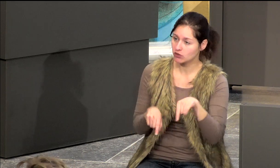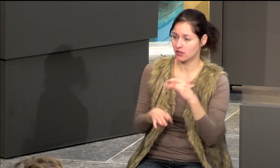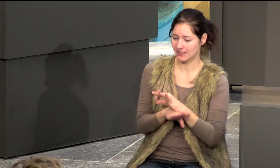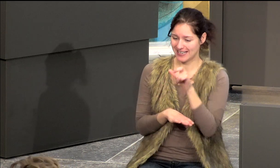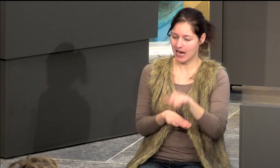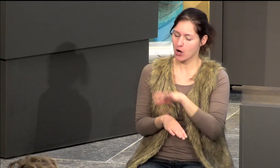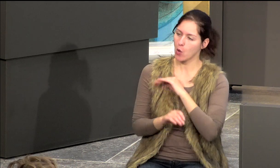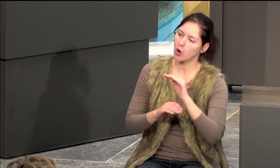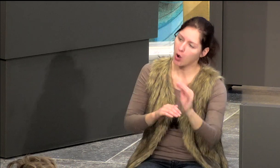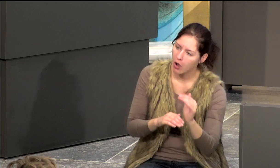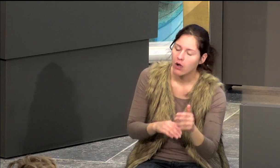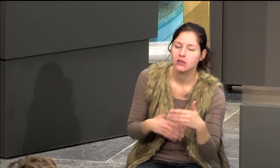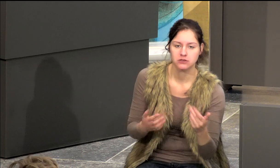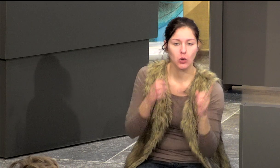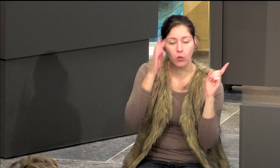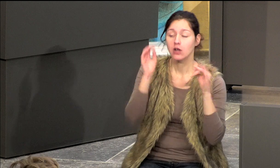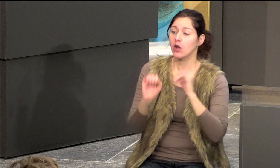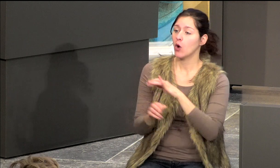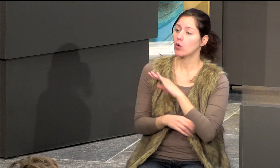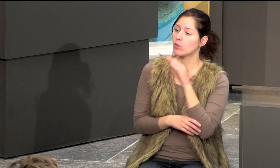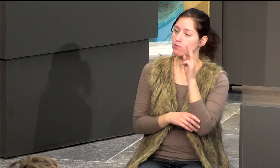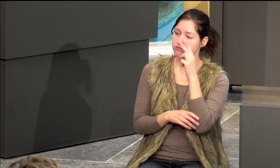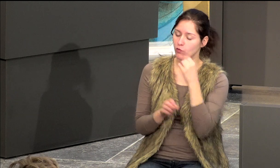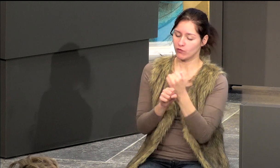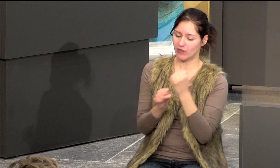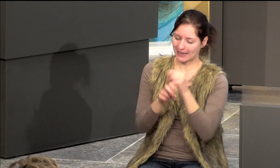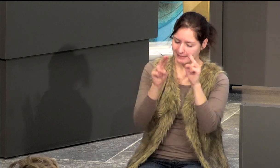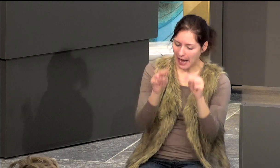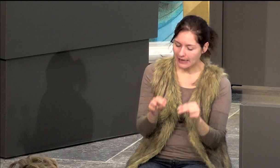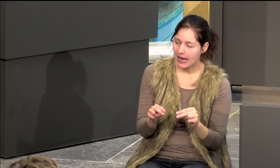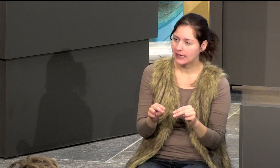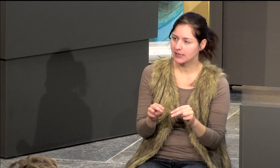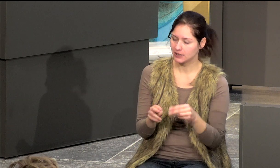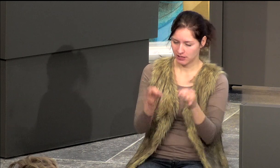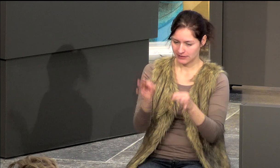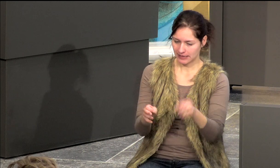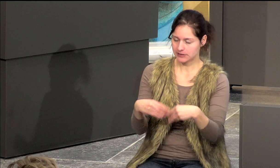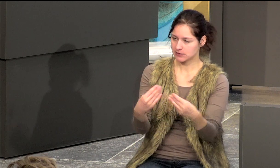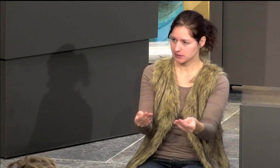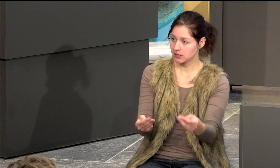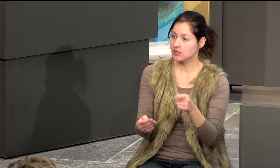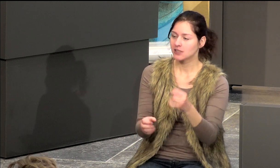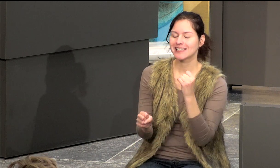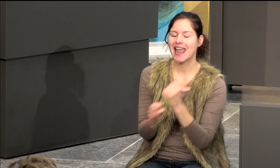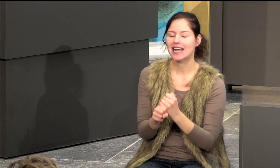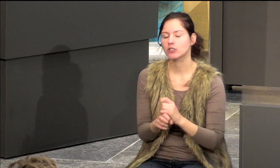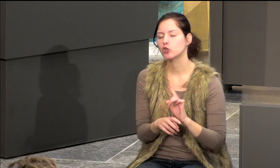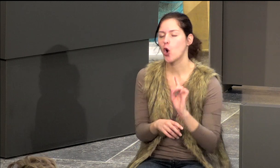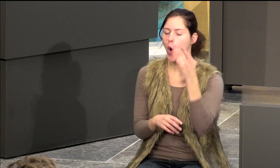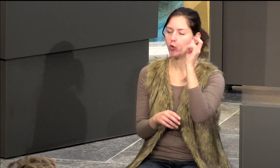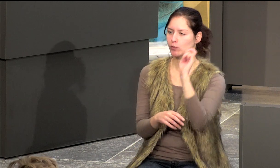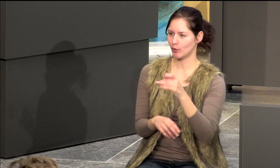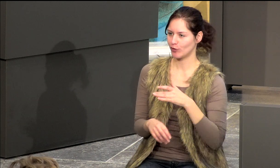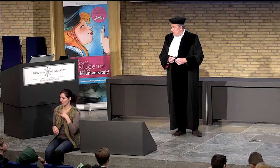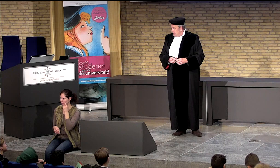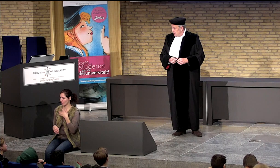aanwezig. Ze kijken proefwerken na, ze geven testen, ze kijken proefwerken na. Dat is echt het hoogtepunt van de dag van een leraar, als